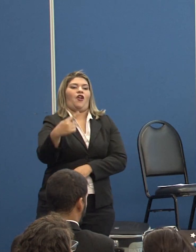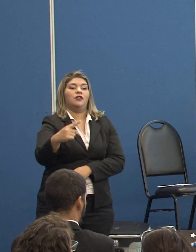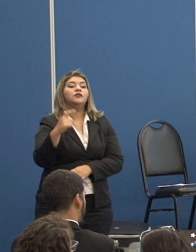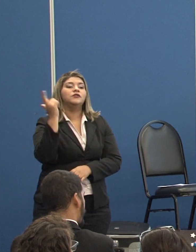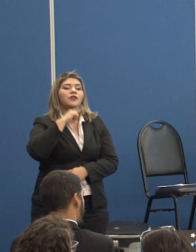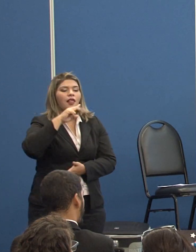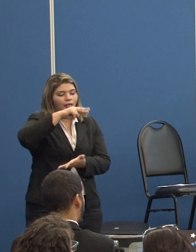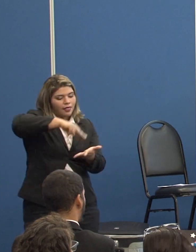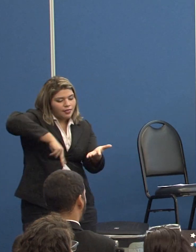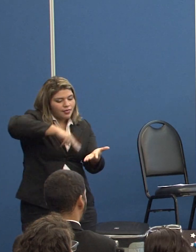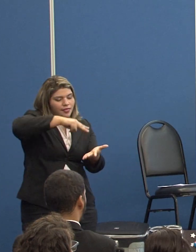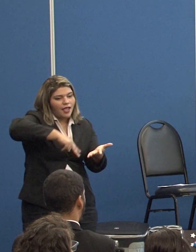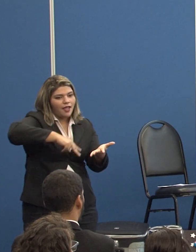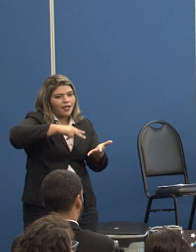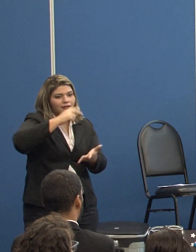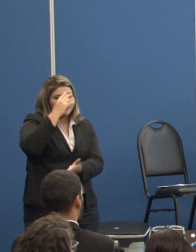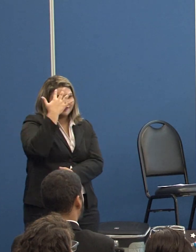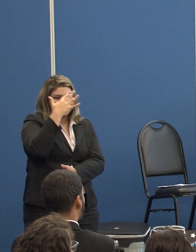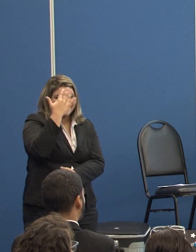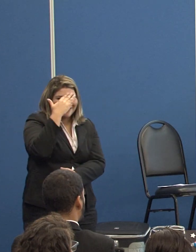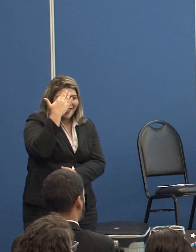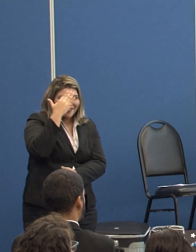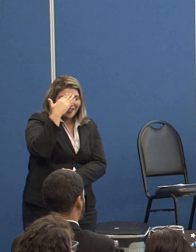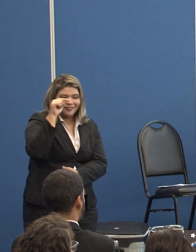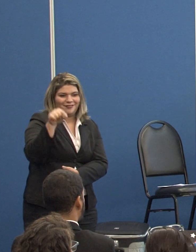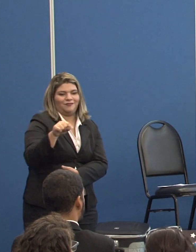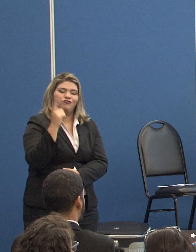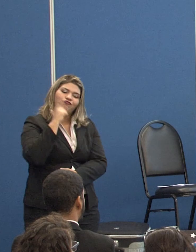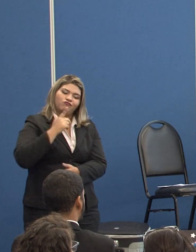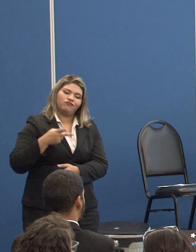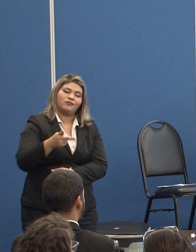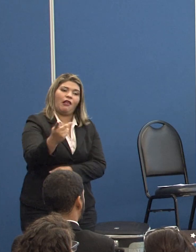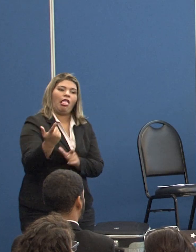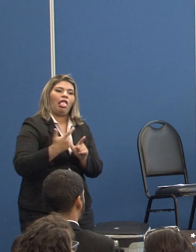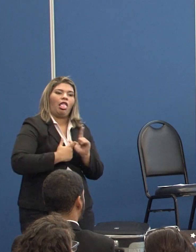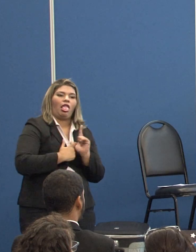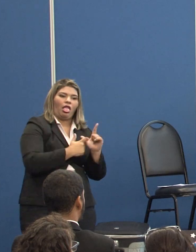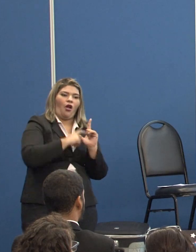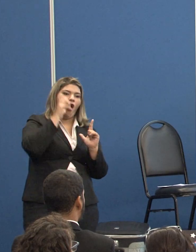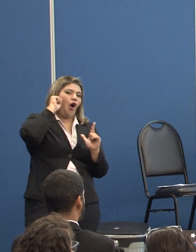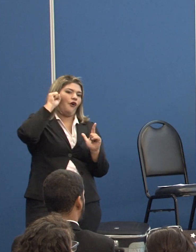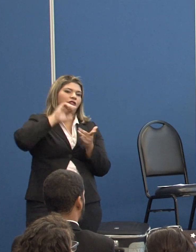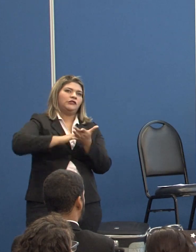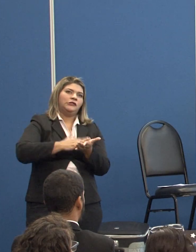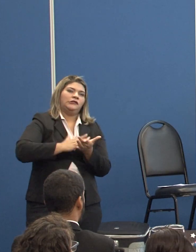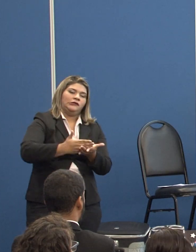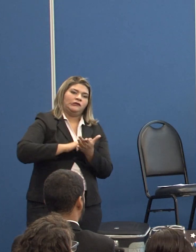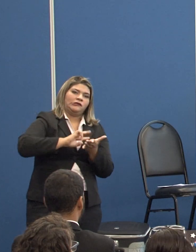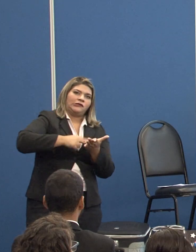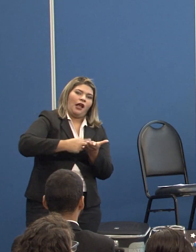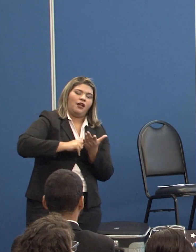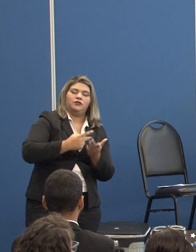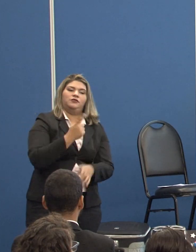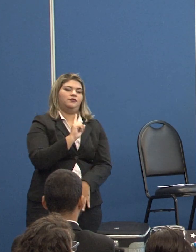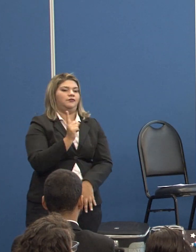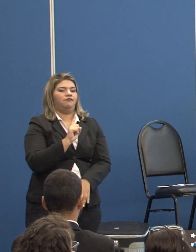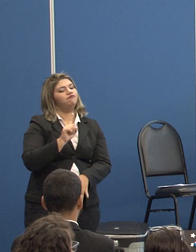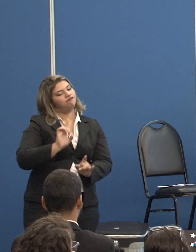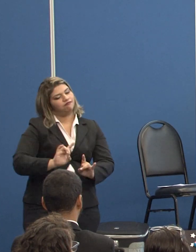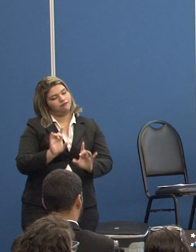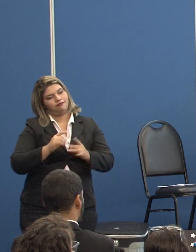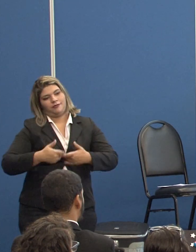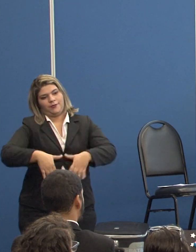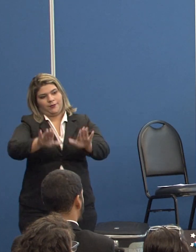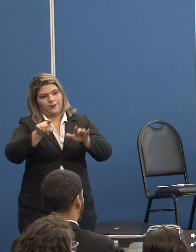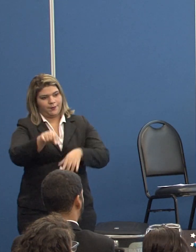e continuar a sua trajetória, mas nem sempre ficar preso ao ouvinte para que o ouvinte faça tudo por ele.